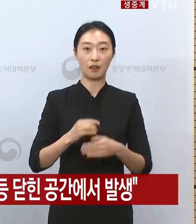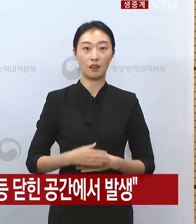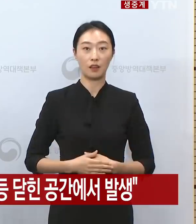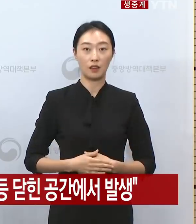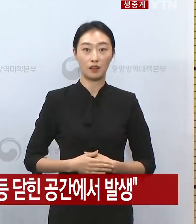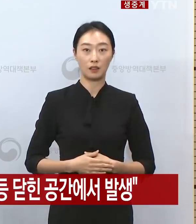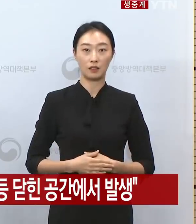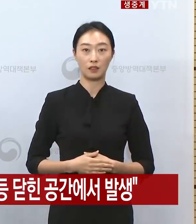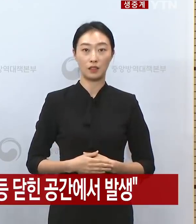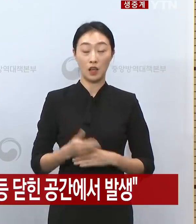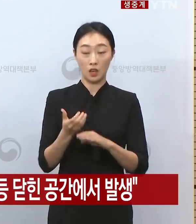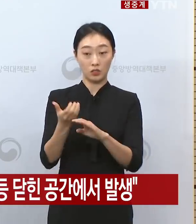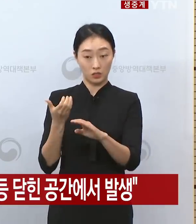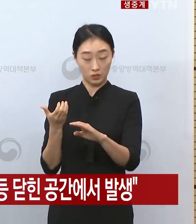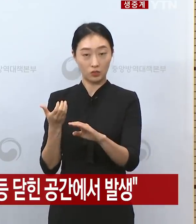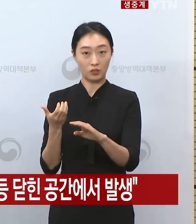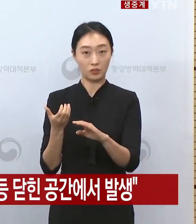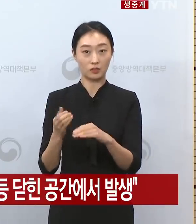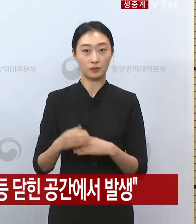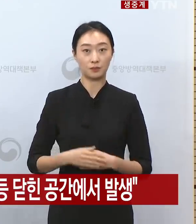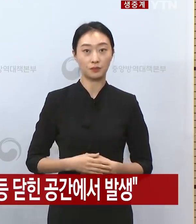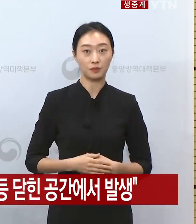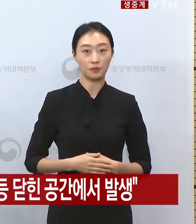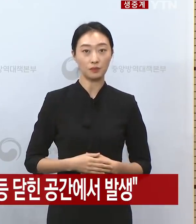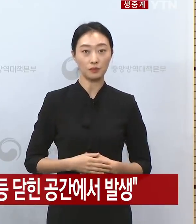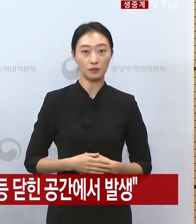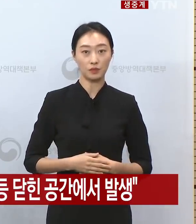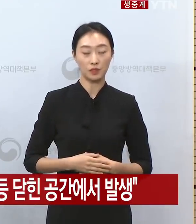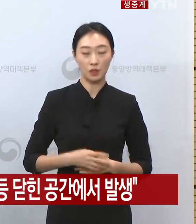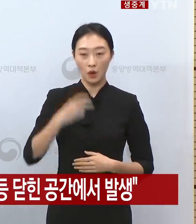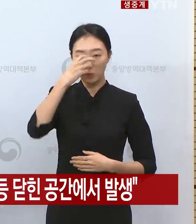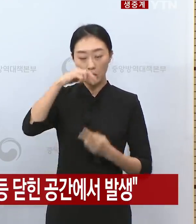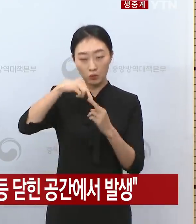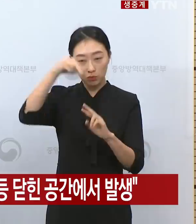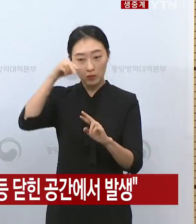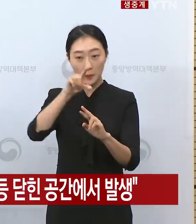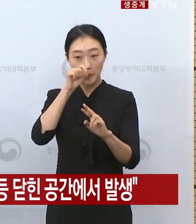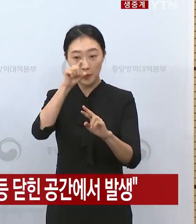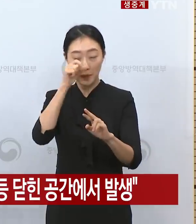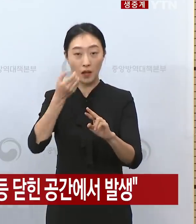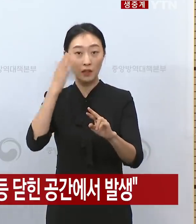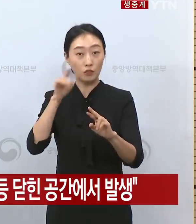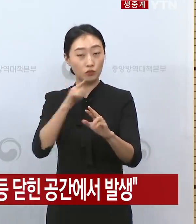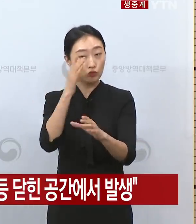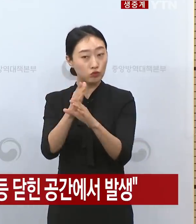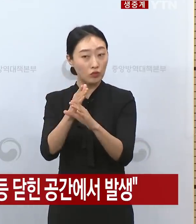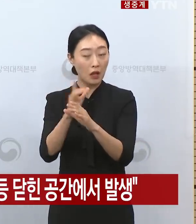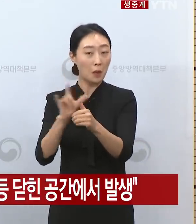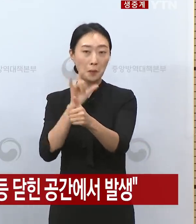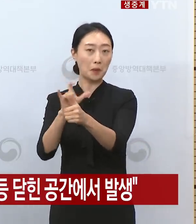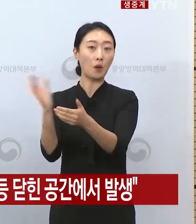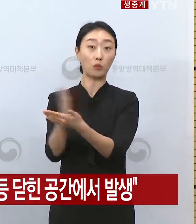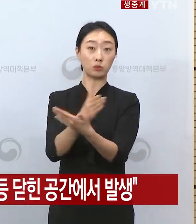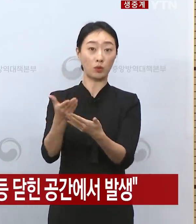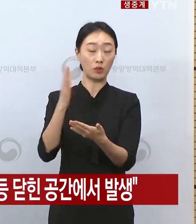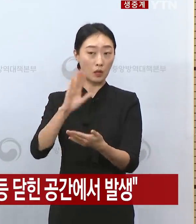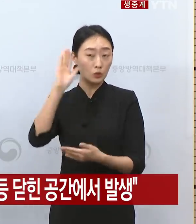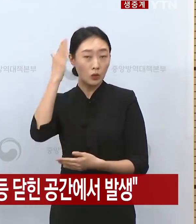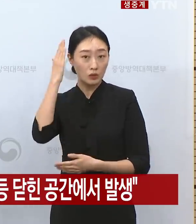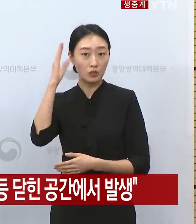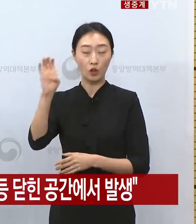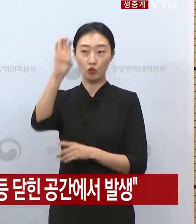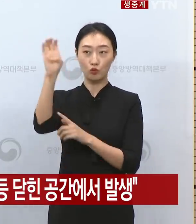그 이전에는 직접적으로 검사를 많이 시행하였으나 그 중에는 양성자가 없었습니다. 근데 최근